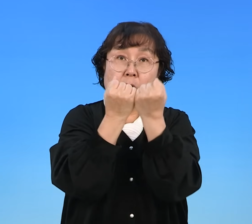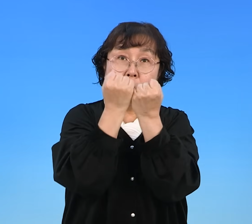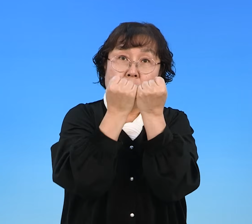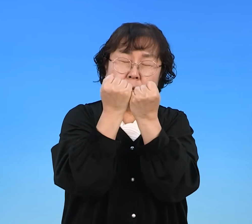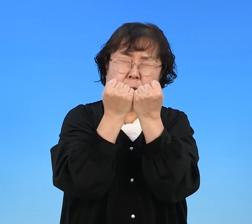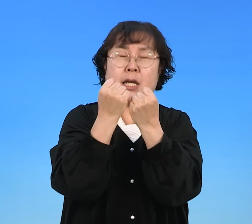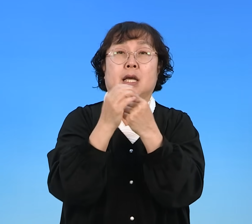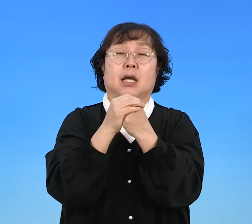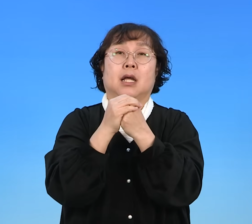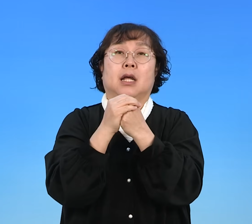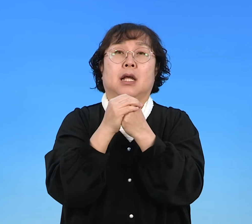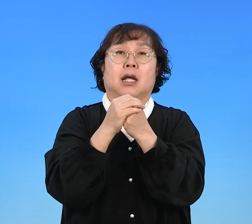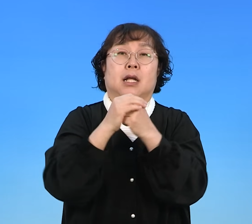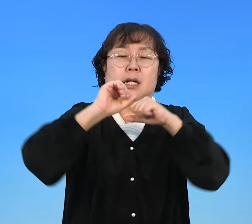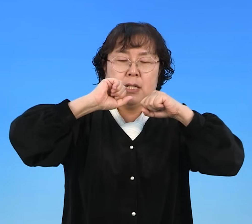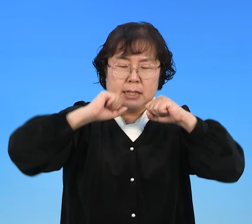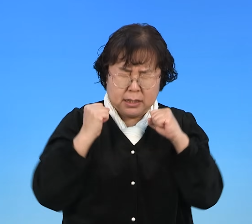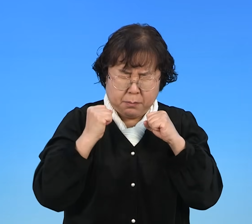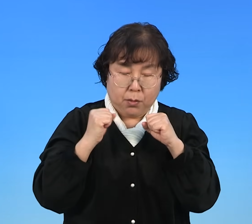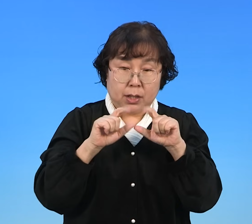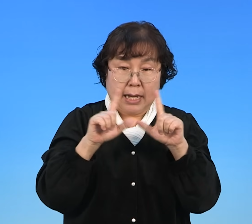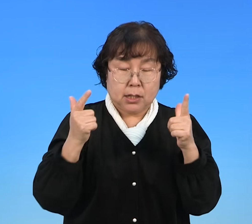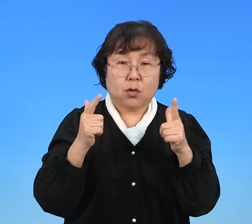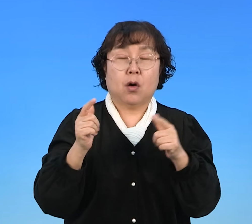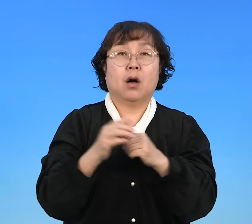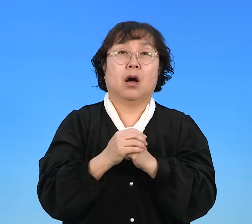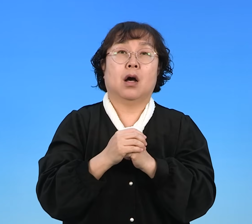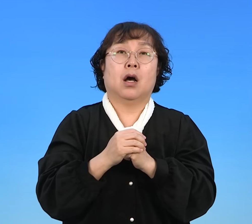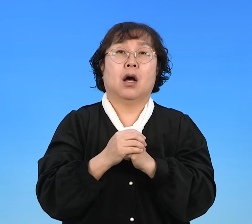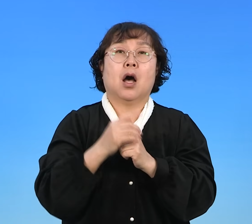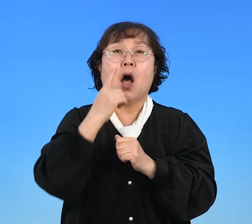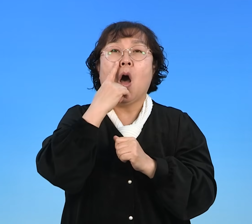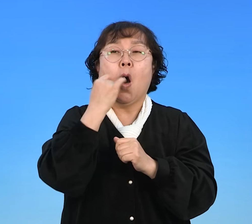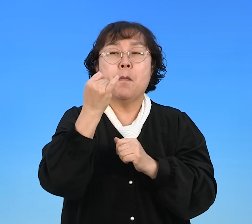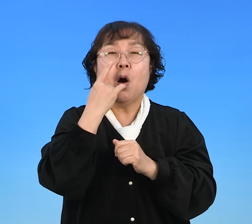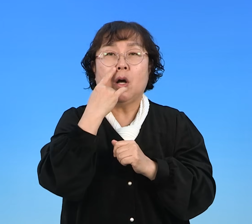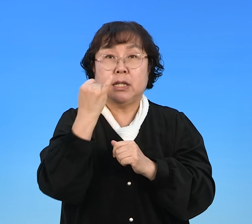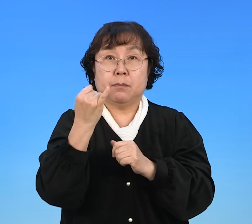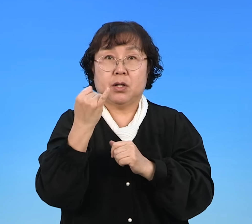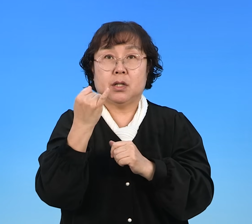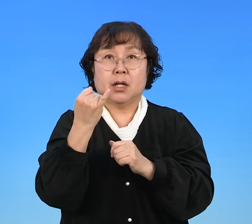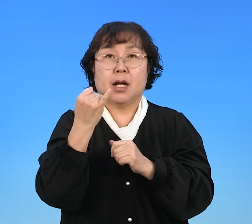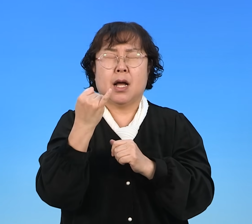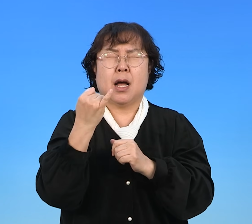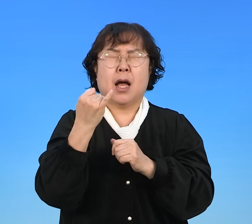거예요. 저희 어머니는요, 어떤 상황에서도 흔들리지 않는